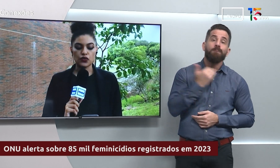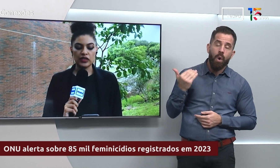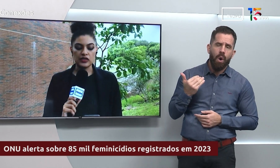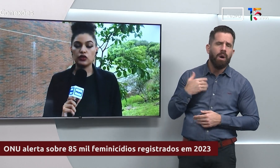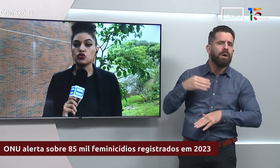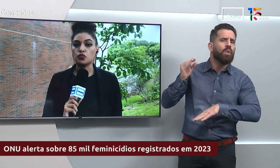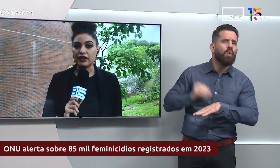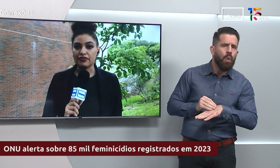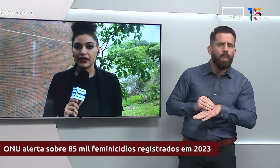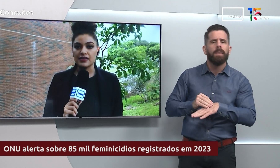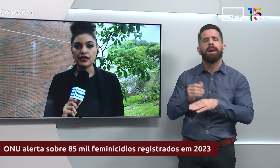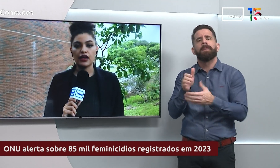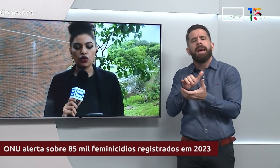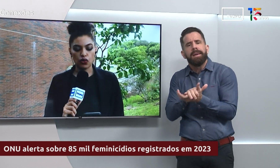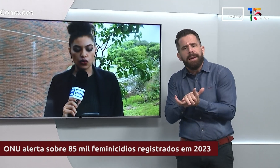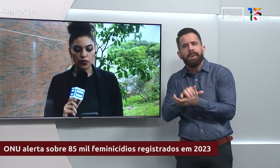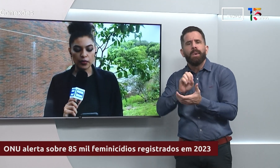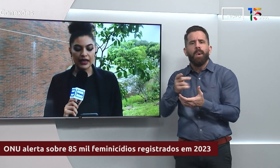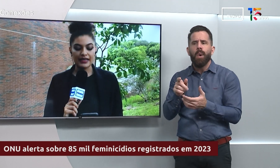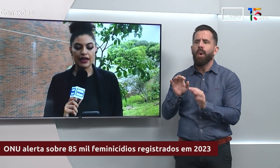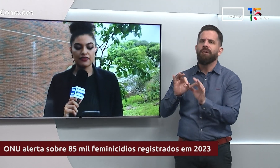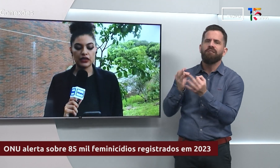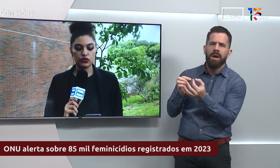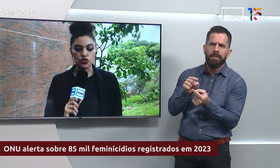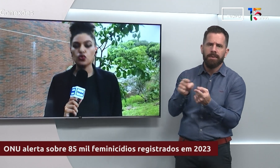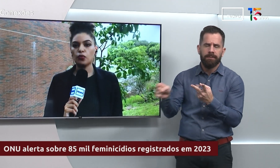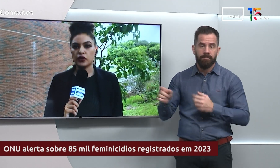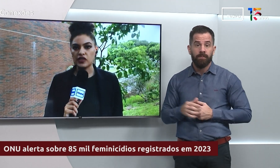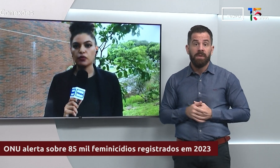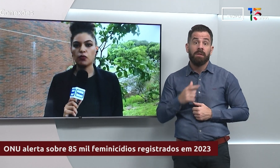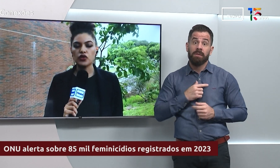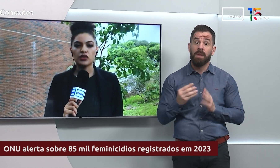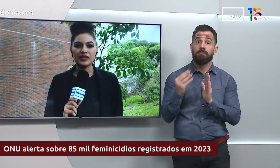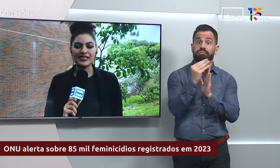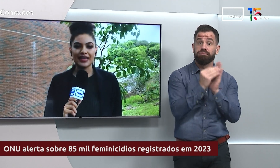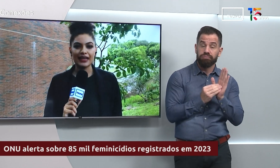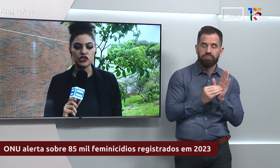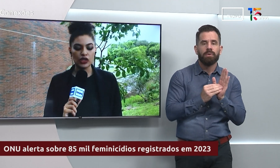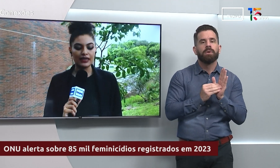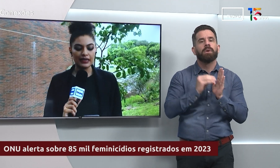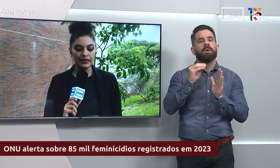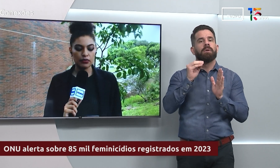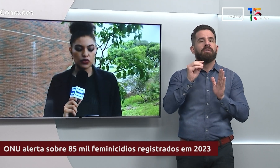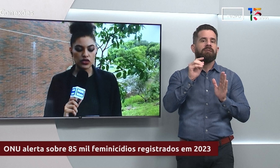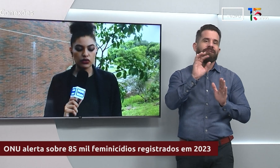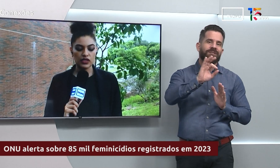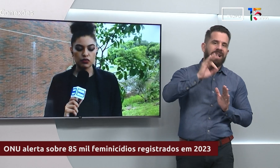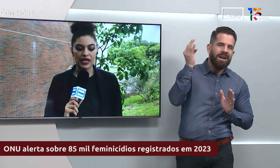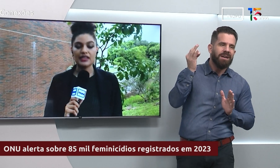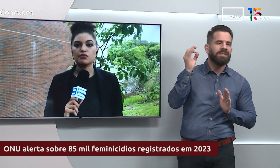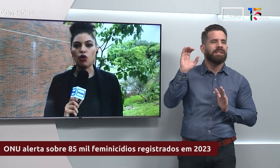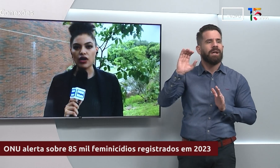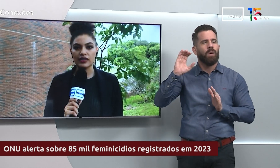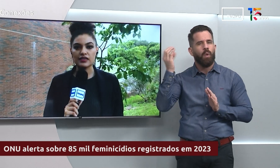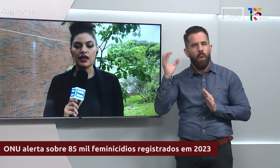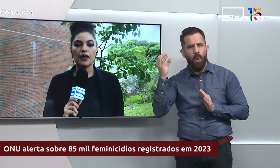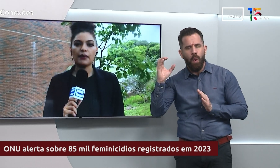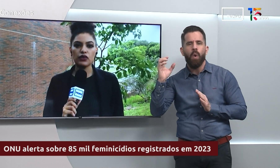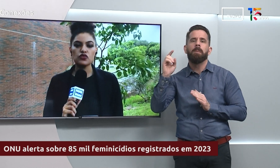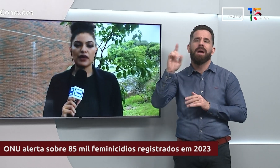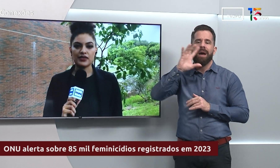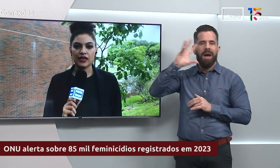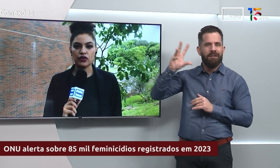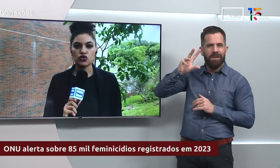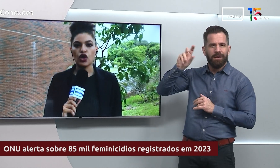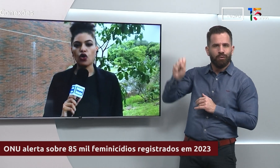dados fornecidos pela França, Colômbia e África do Sul, por exemplo, mostram que cerca de 30% das mulheres mortas